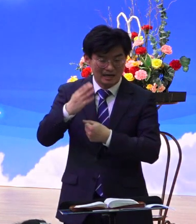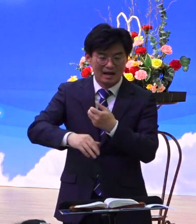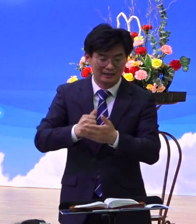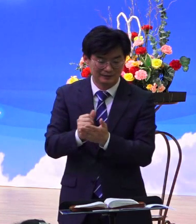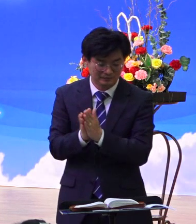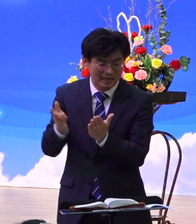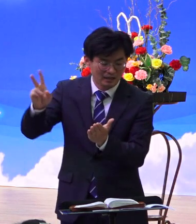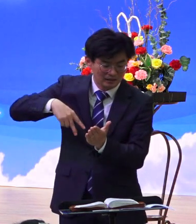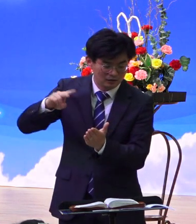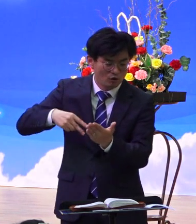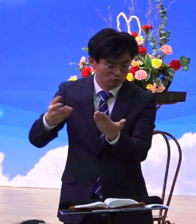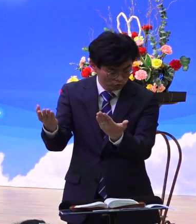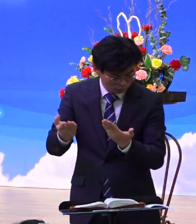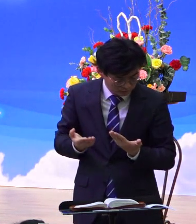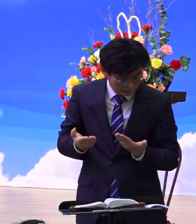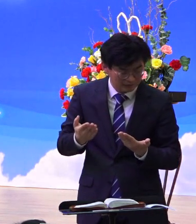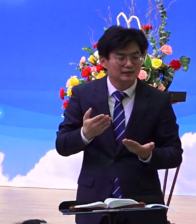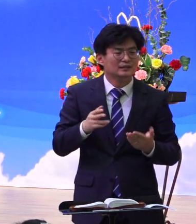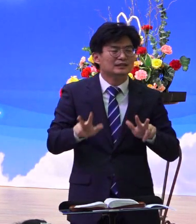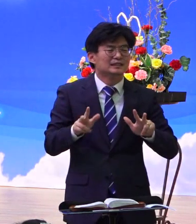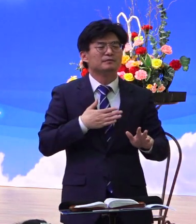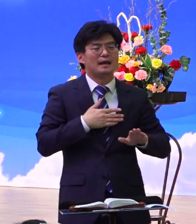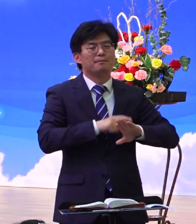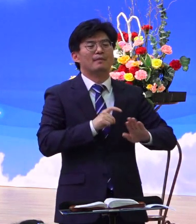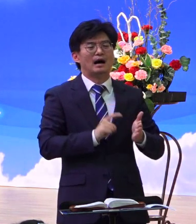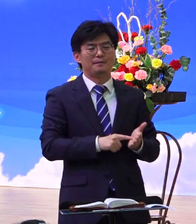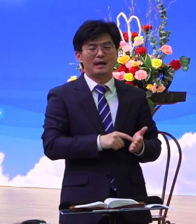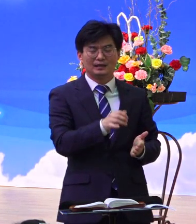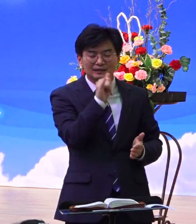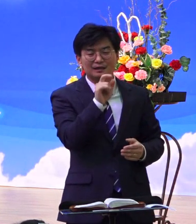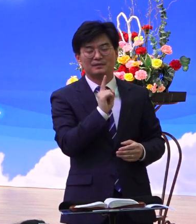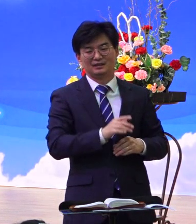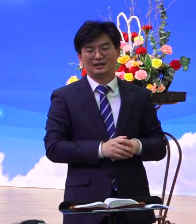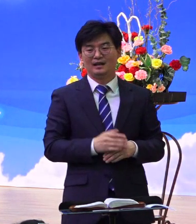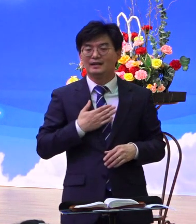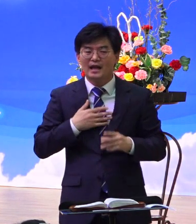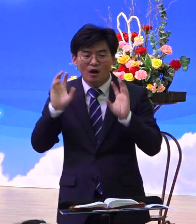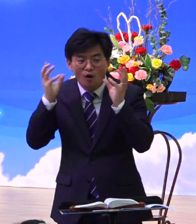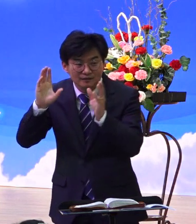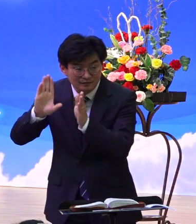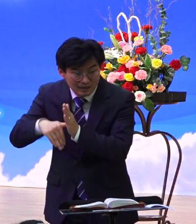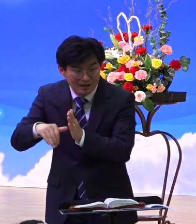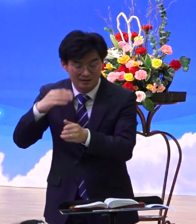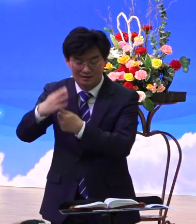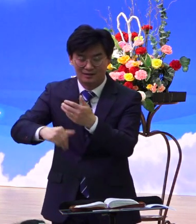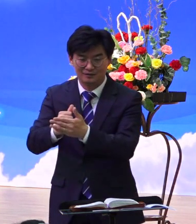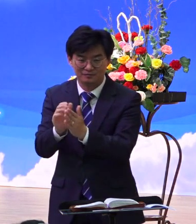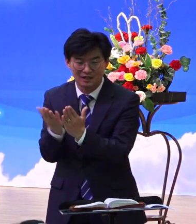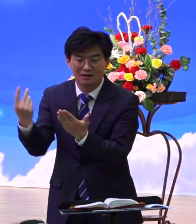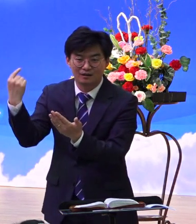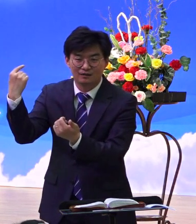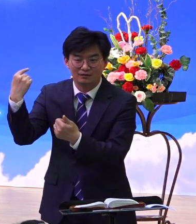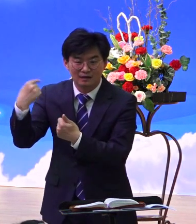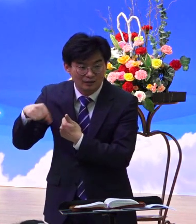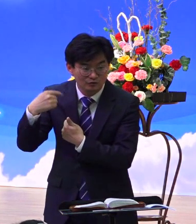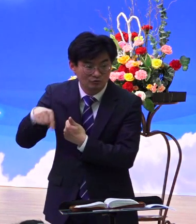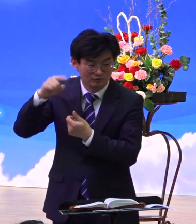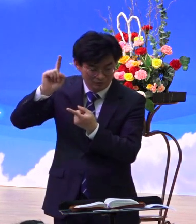내 마음속에 남아있습니다. 어머니는 부자나 위인이